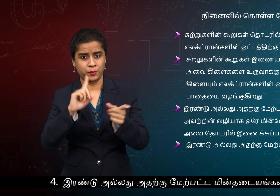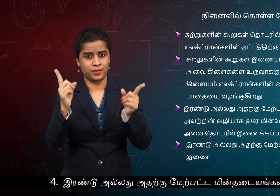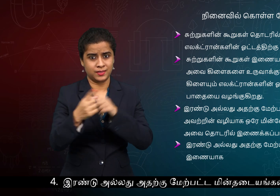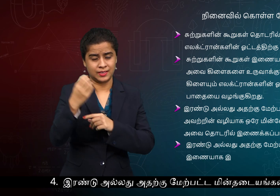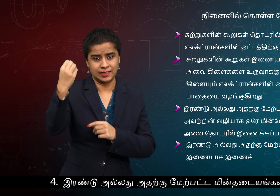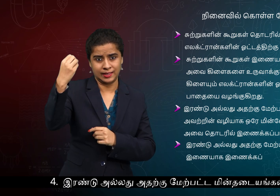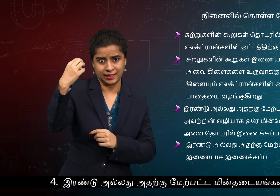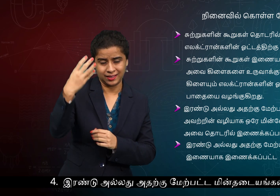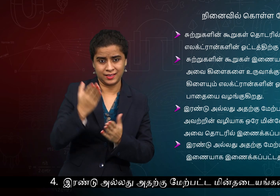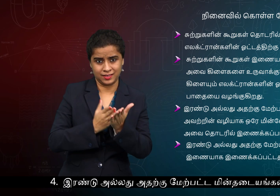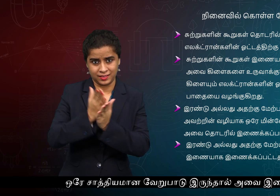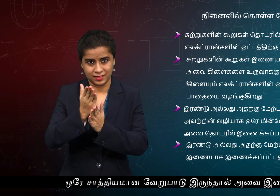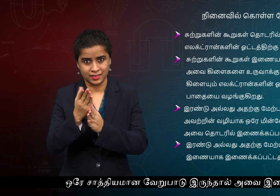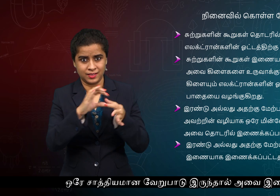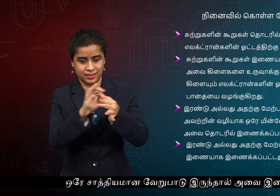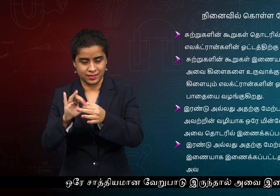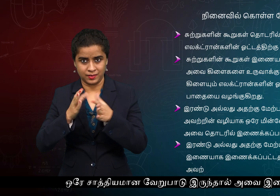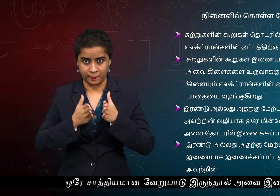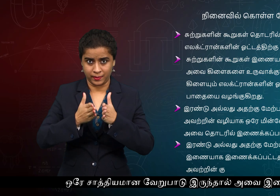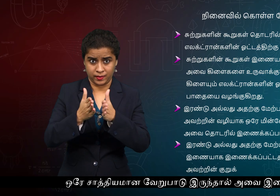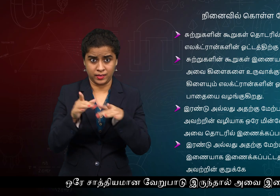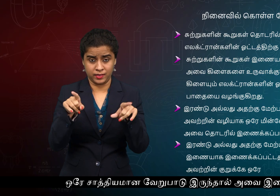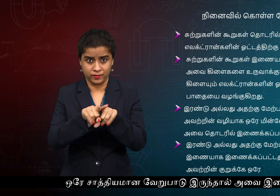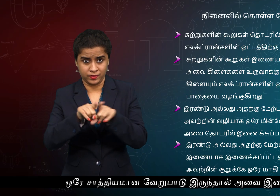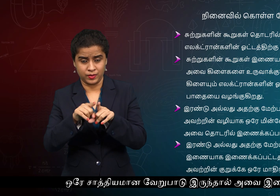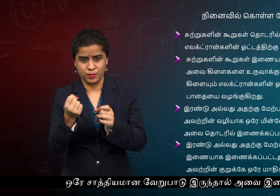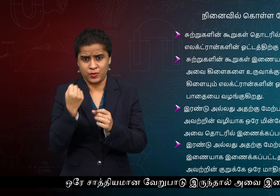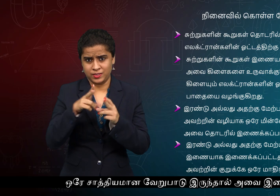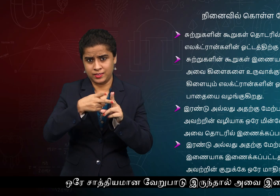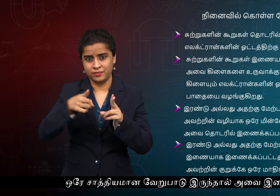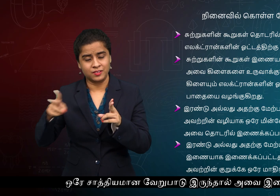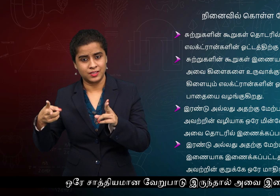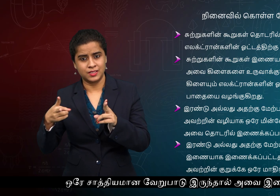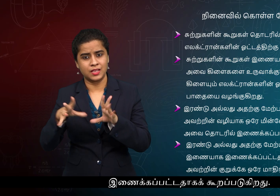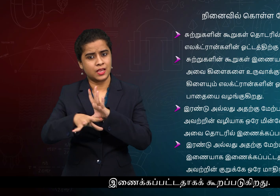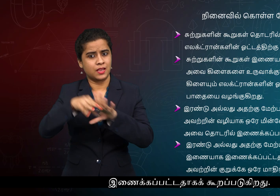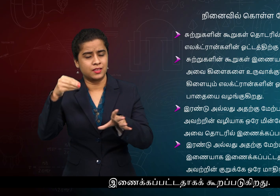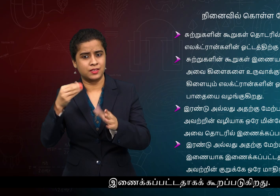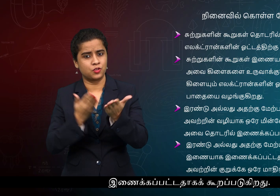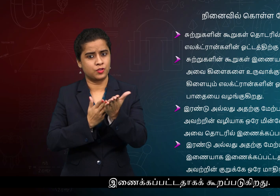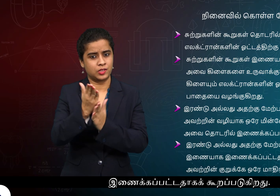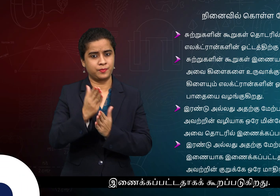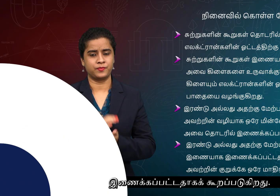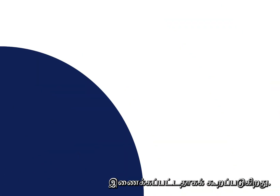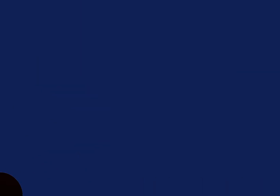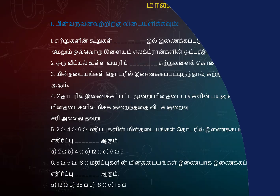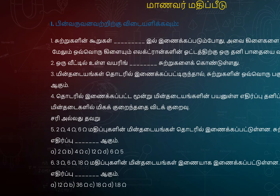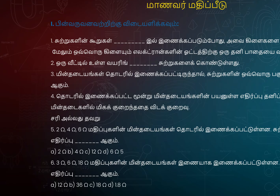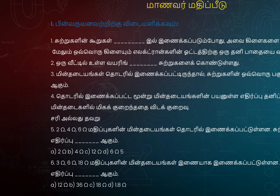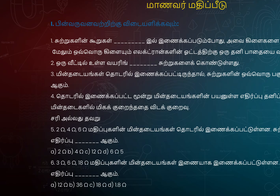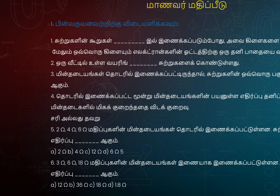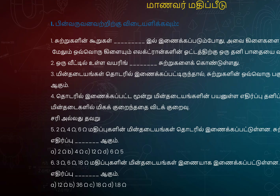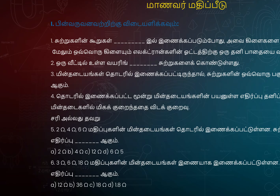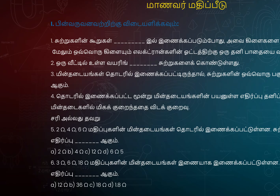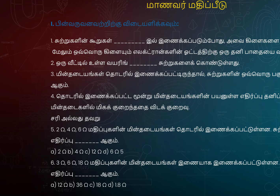மேற்பட்ட மின்தடையங்கள் முழுவதும் ஒரே மின்னழுத்த வேறுபாடு இருந்தால் அவை இணையாக இணைக்கப்பட்டதாக கூறப்படுகிறது.